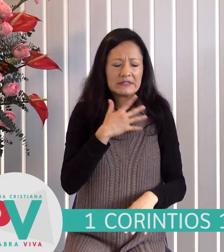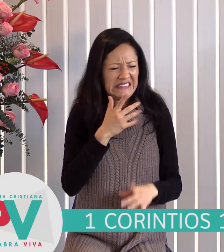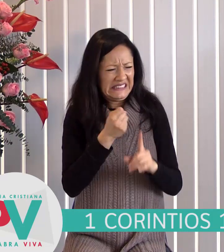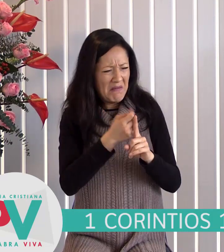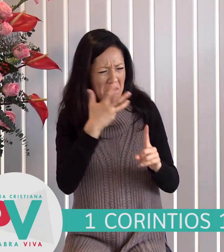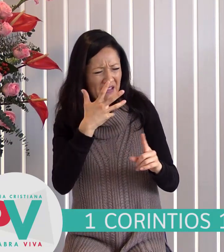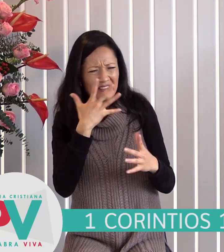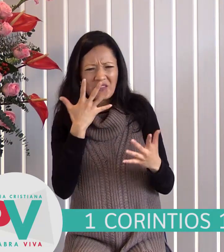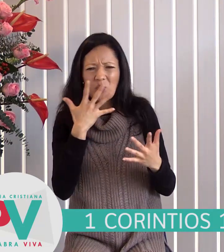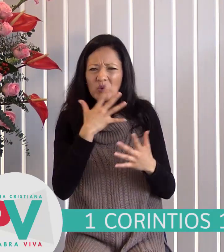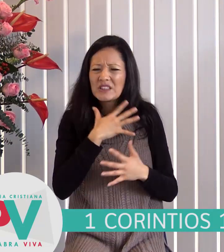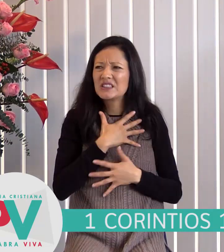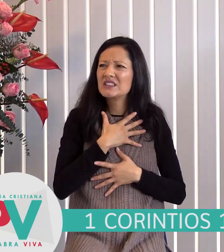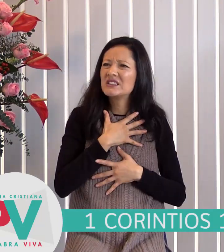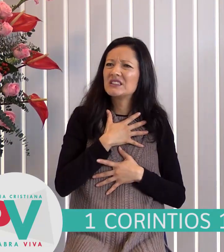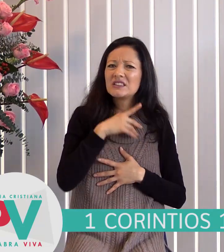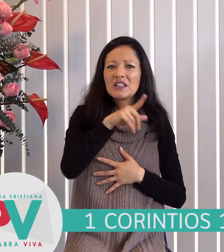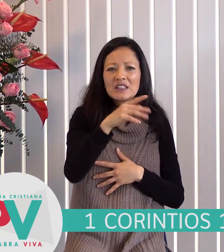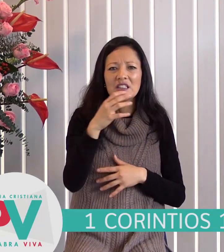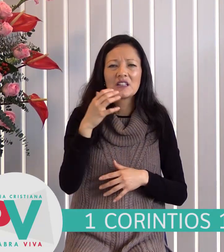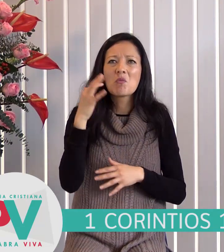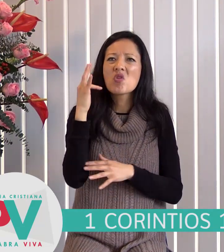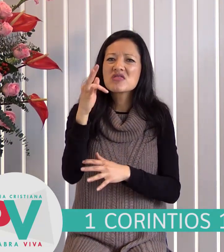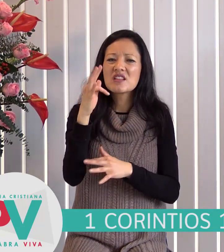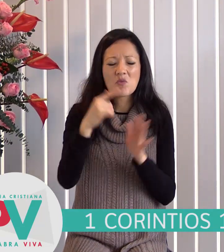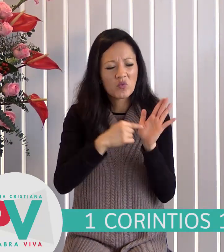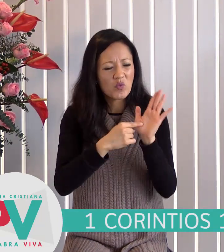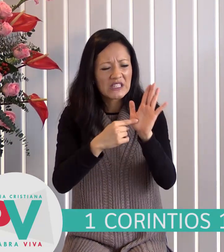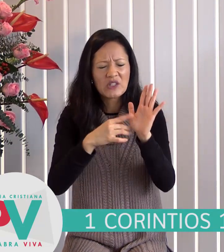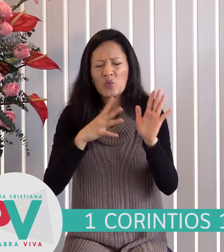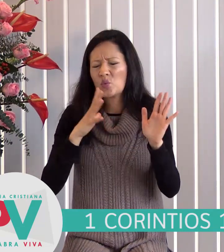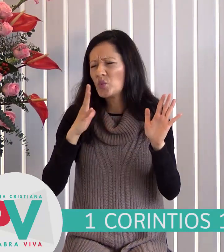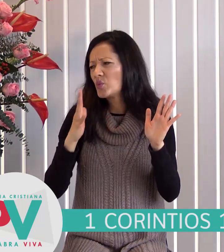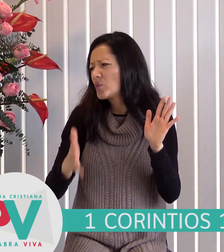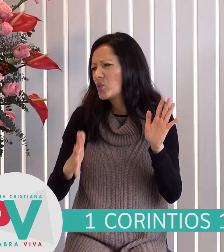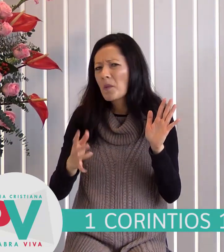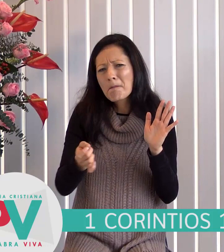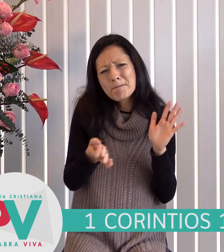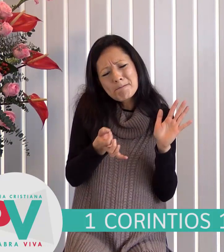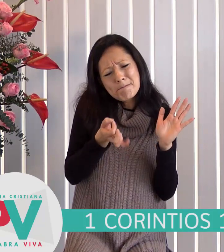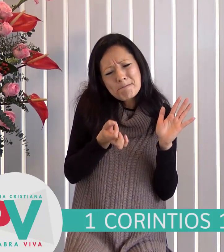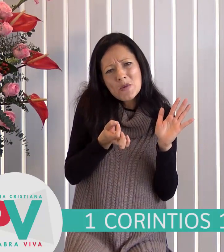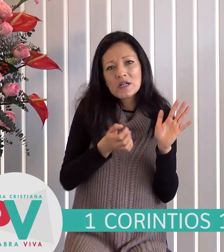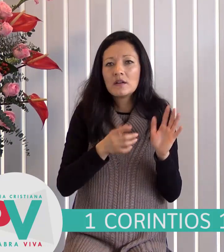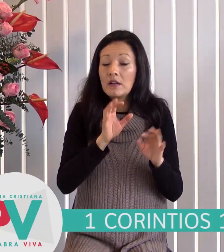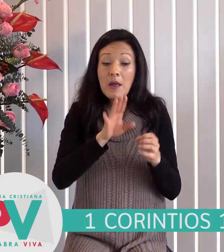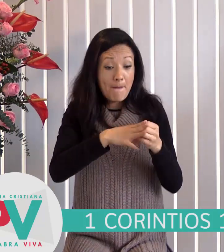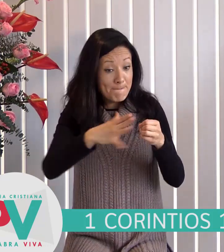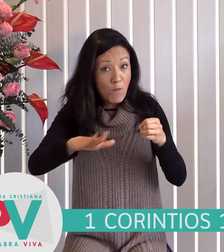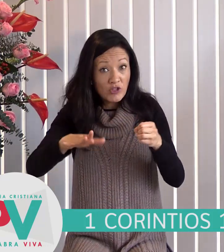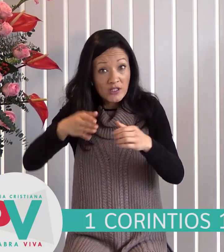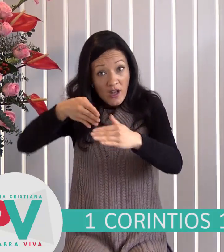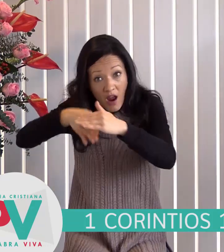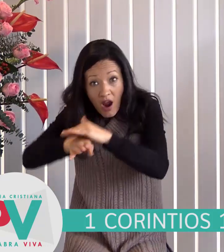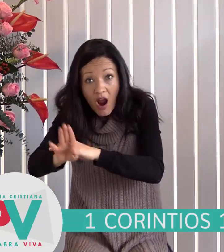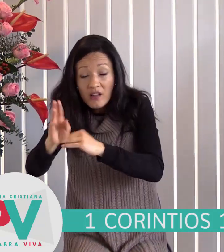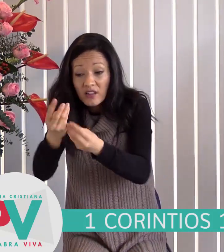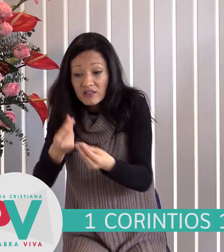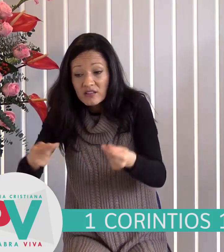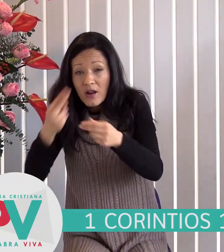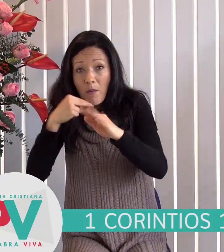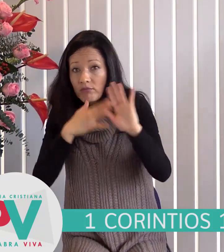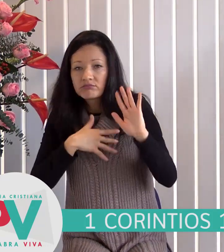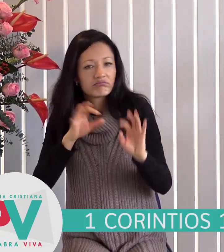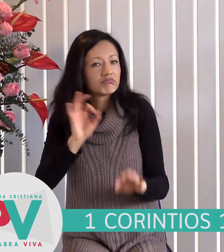demasiado. Es un ejemplo demasiado bárbaro. Ni siquiera Moisés entró en la tierra